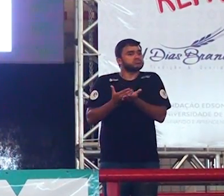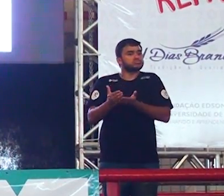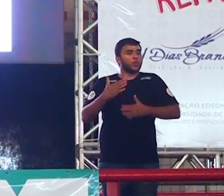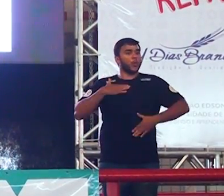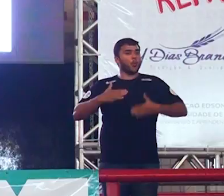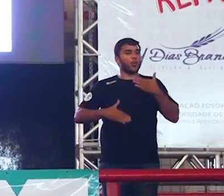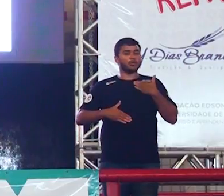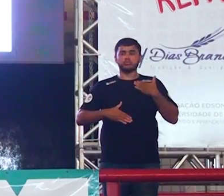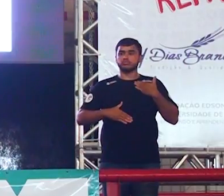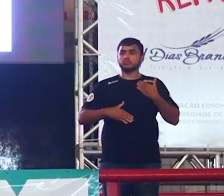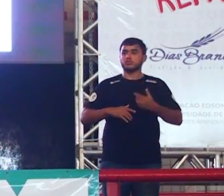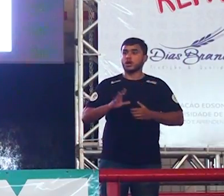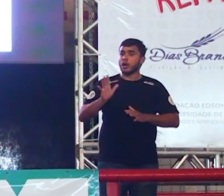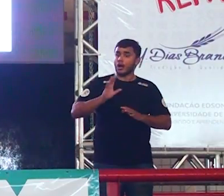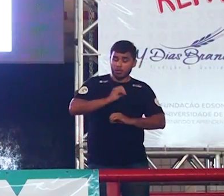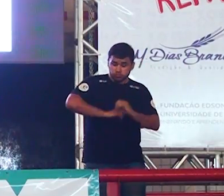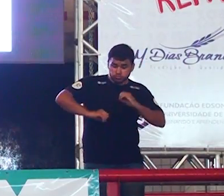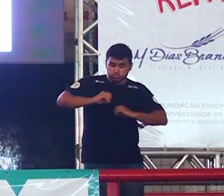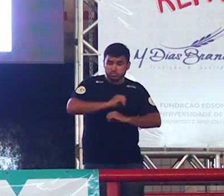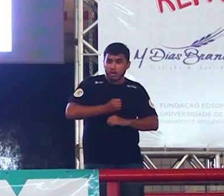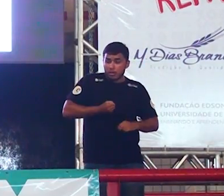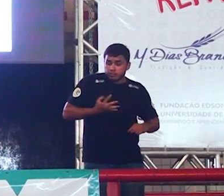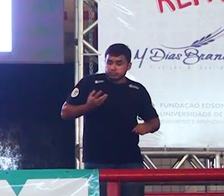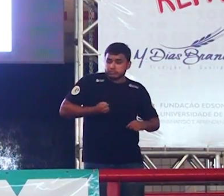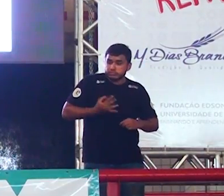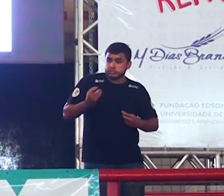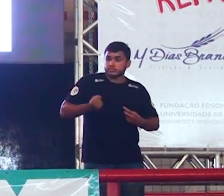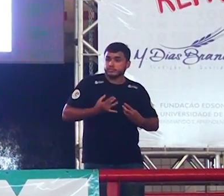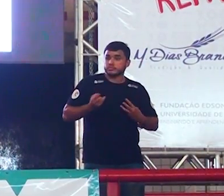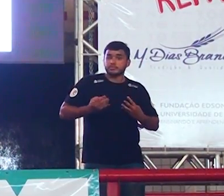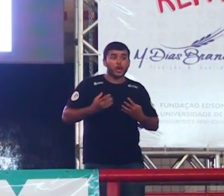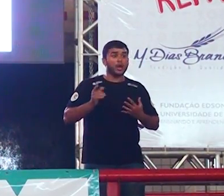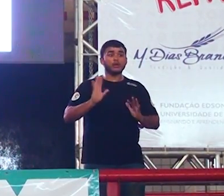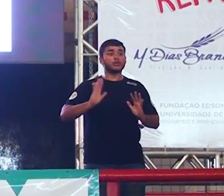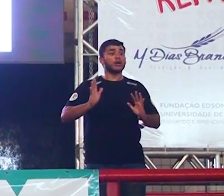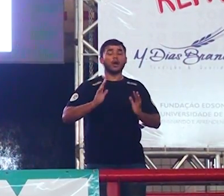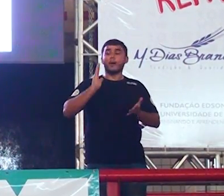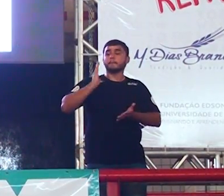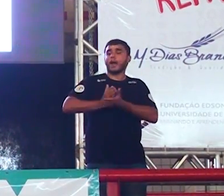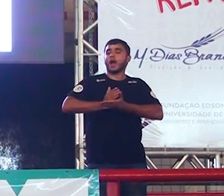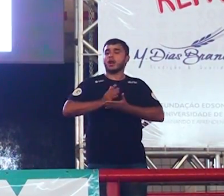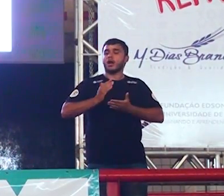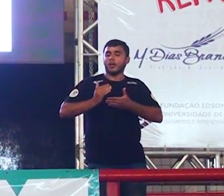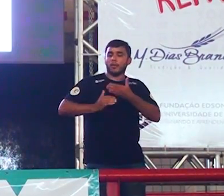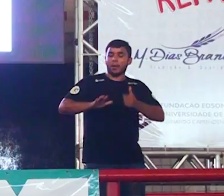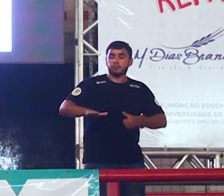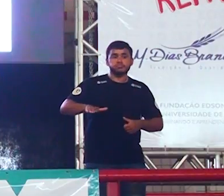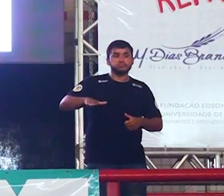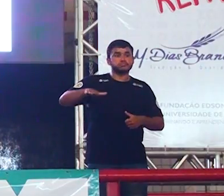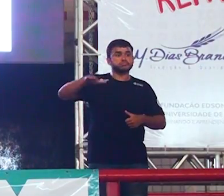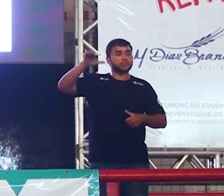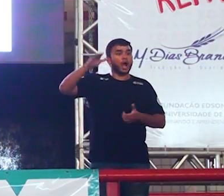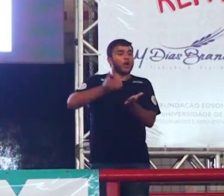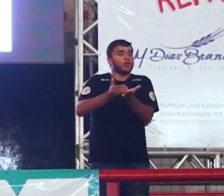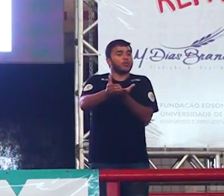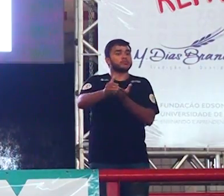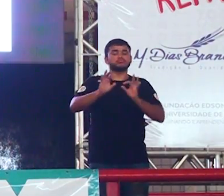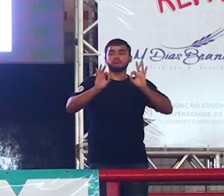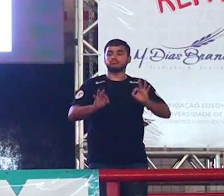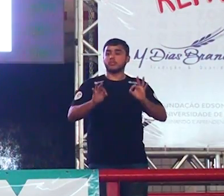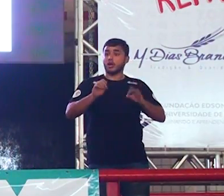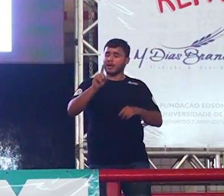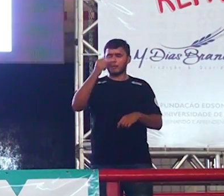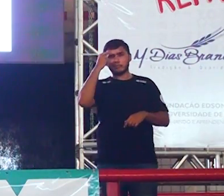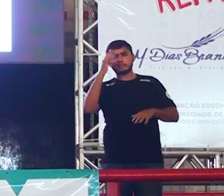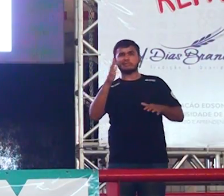para de multiplicar essas ovogônias, e elas vão passar por uma fase de quem? De crescimento. Pessoal, quer dizer que o crescimento